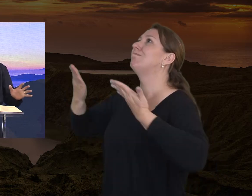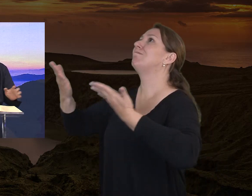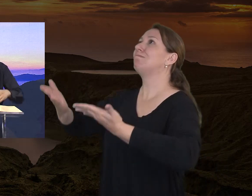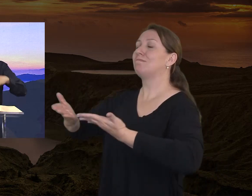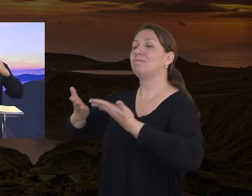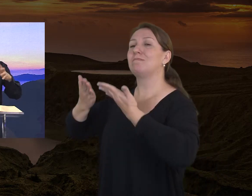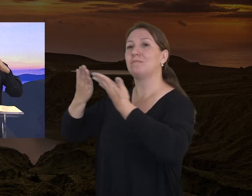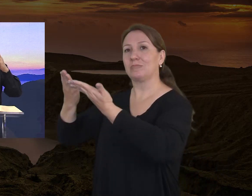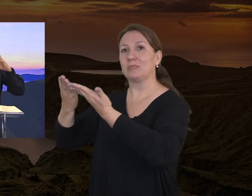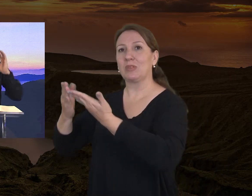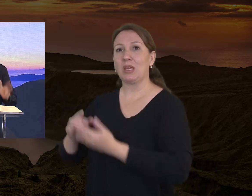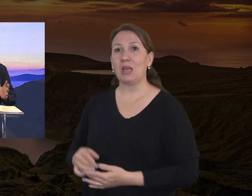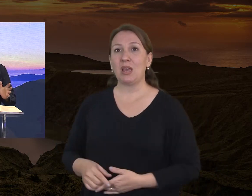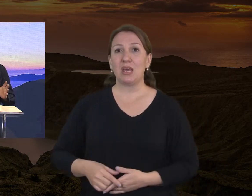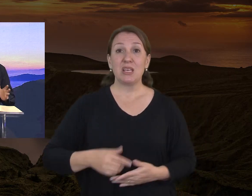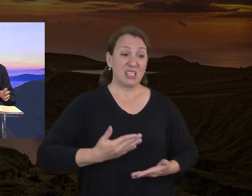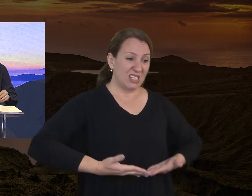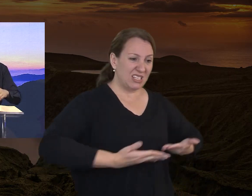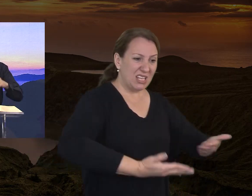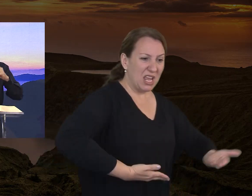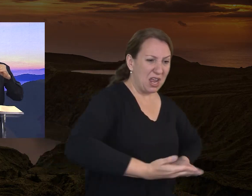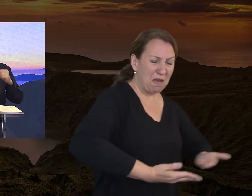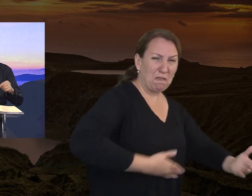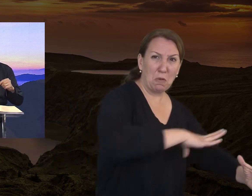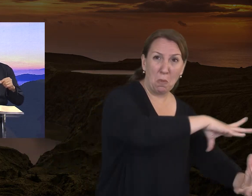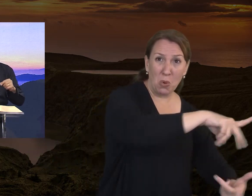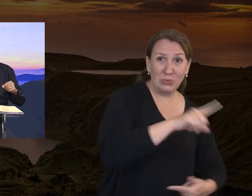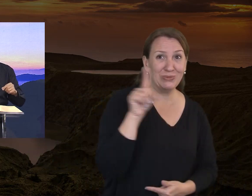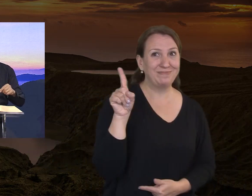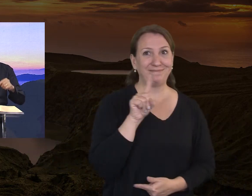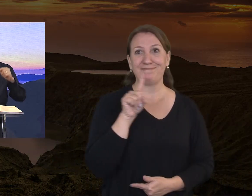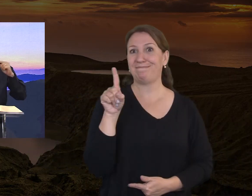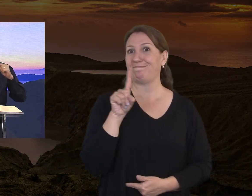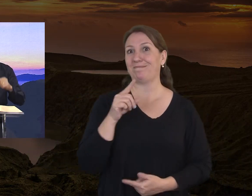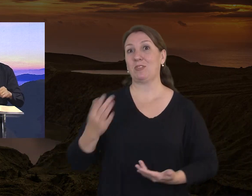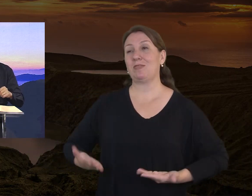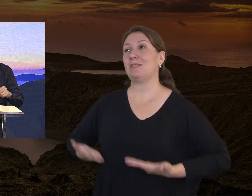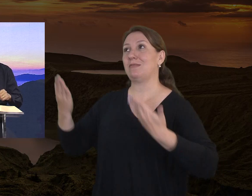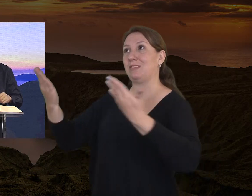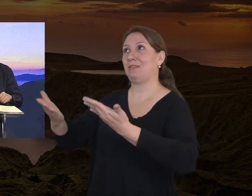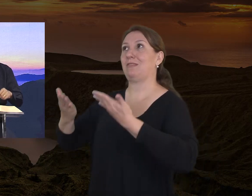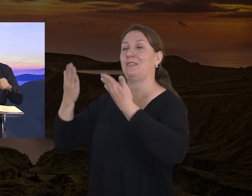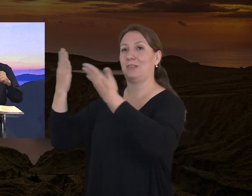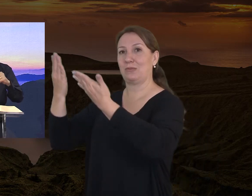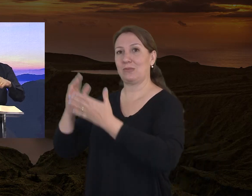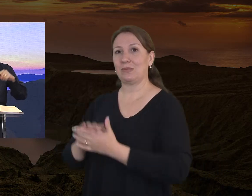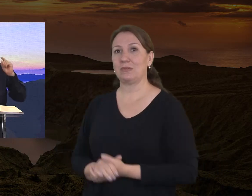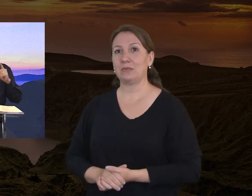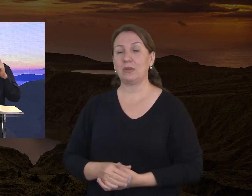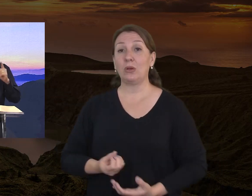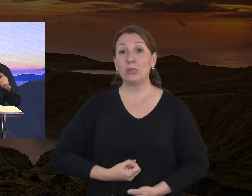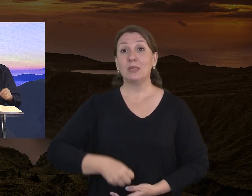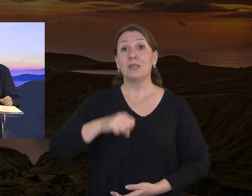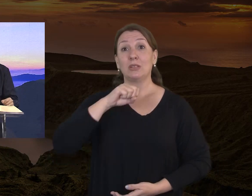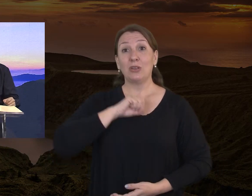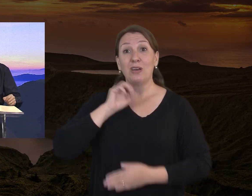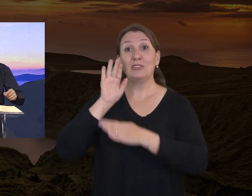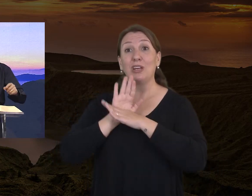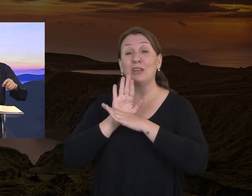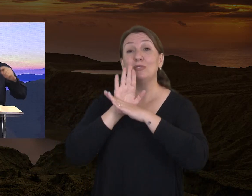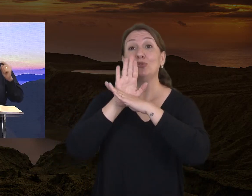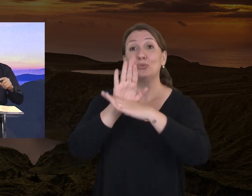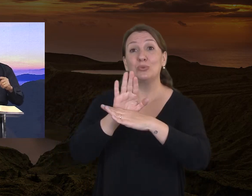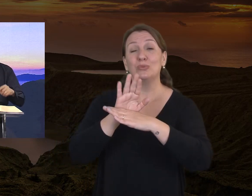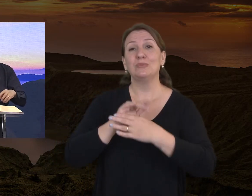para servir ao mundo, você é para servir a Deus. Mas esse sacerdote, ele quer te ajudar mais um passo